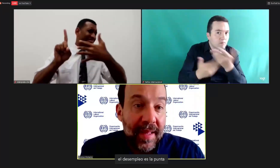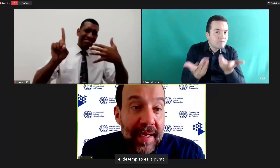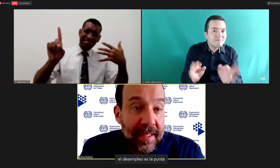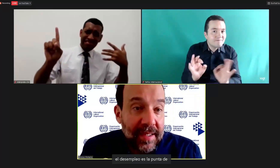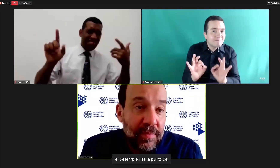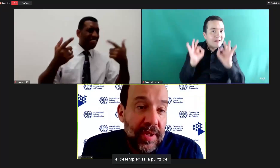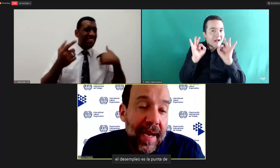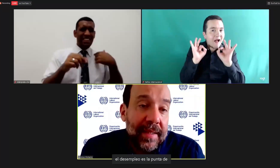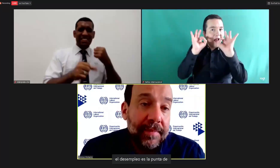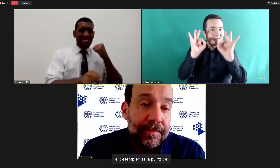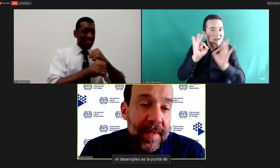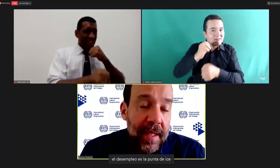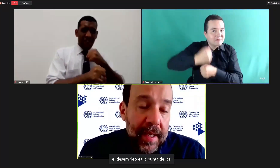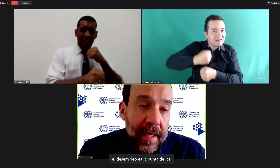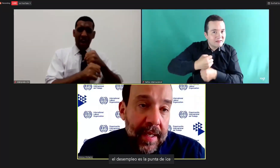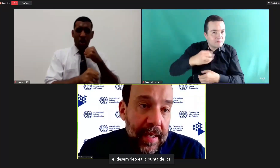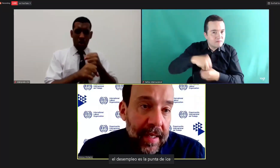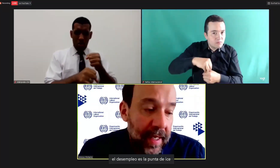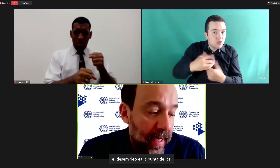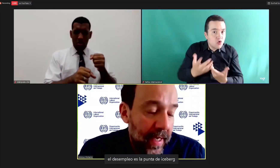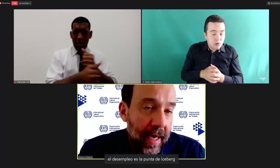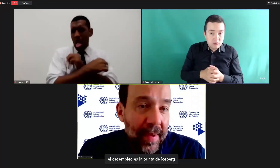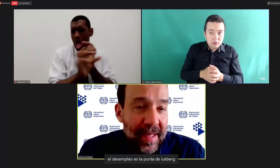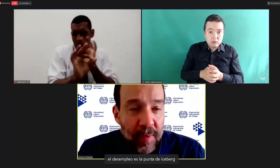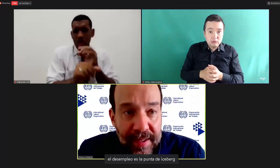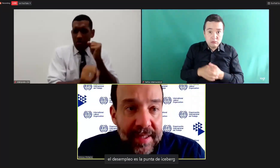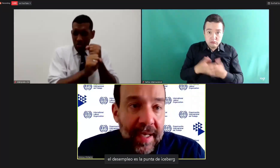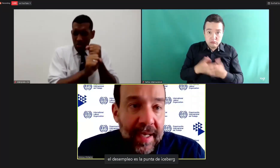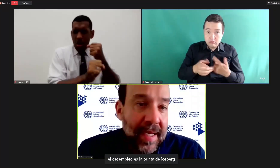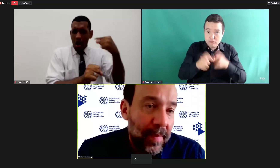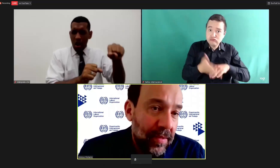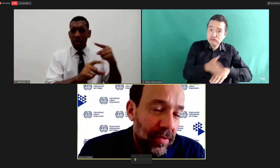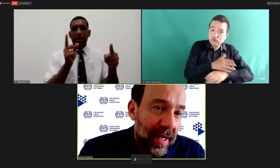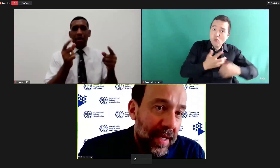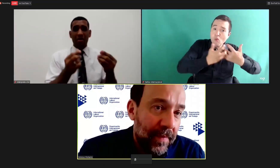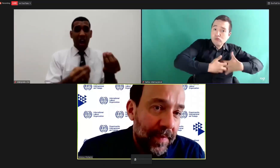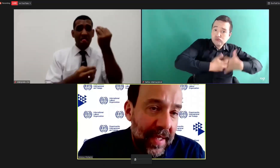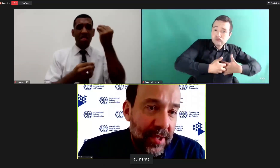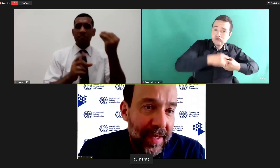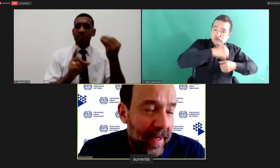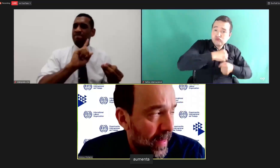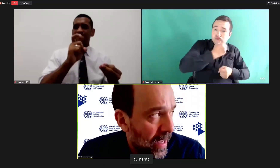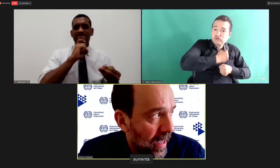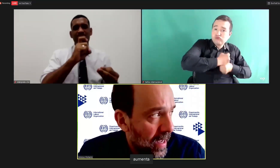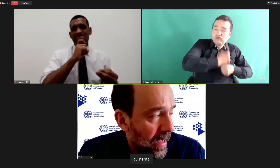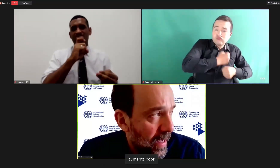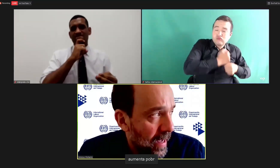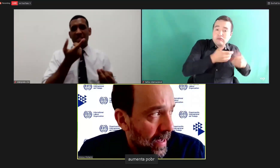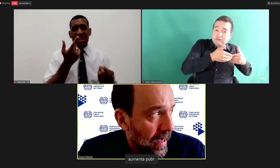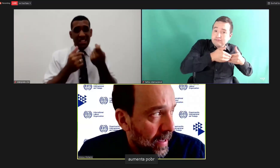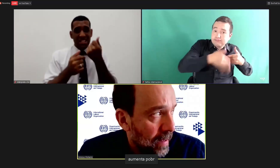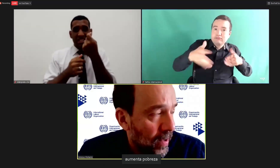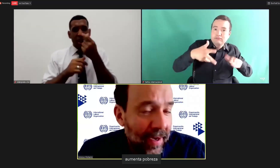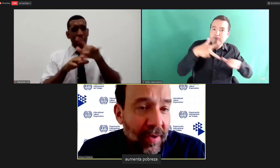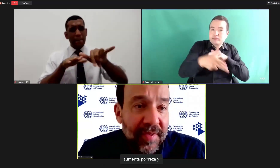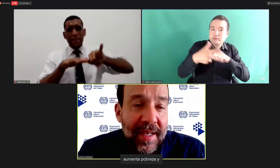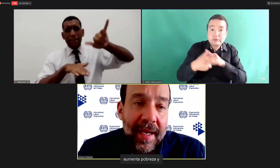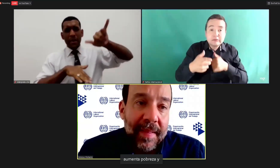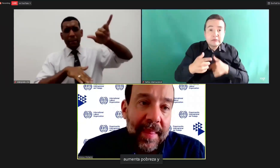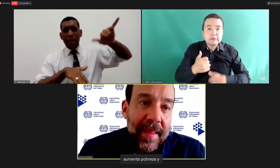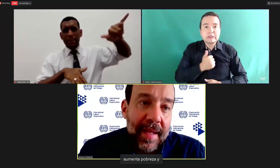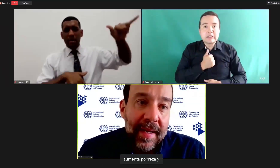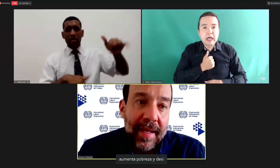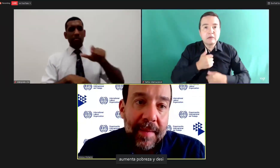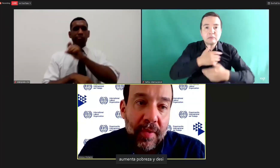aumento de la informalidad, que es muy alta, aumento de la pobreza y aumento de la desigualdad. Bueno, el